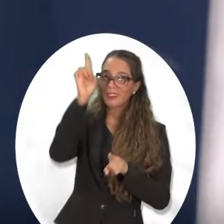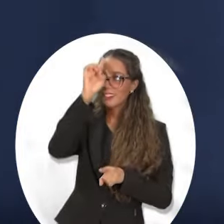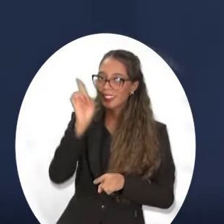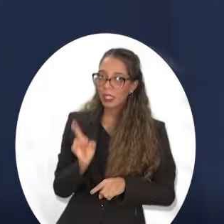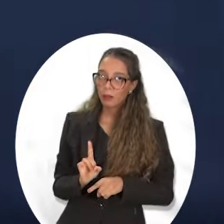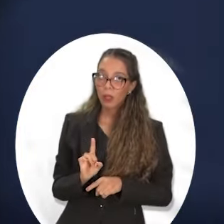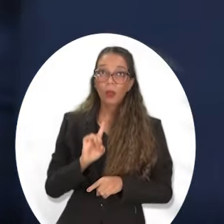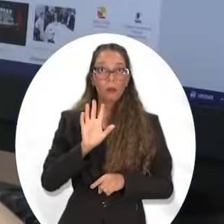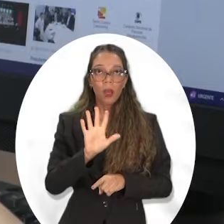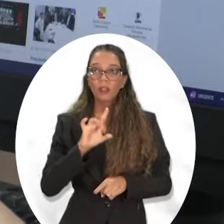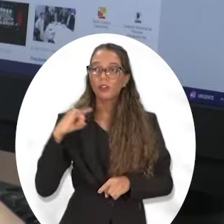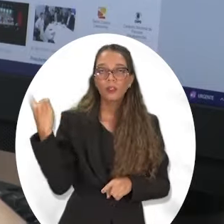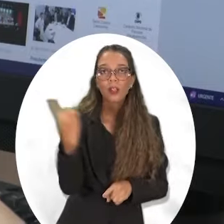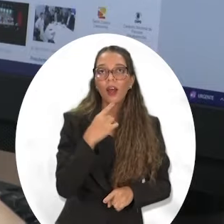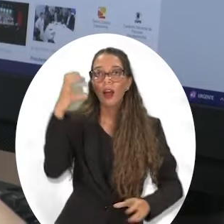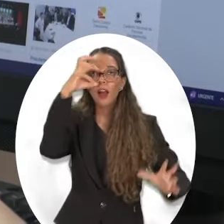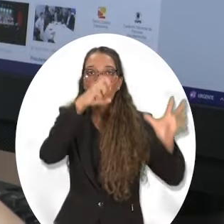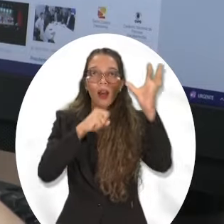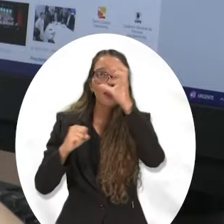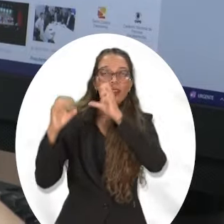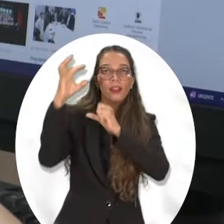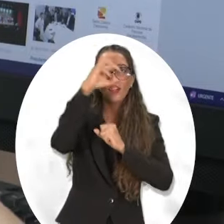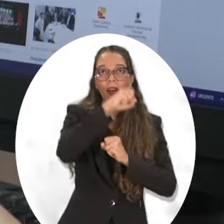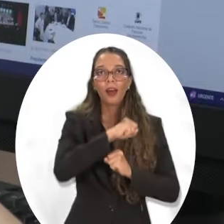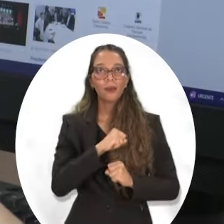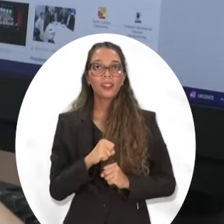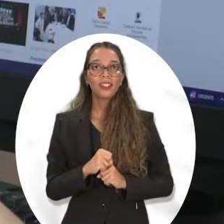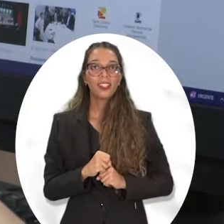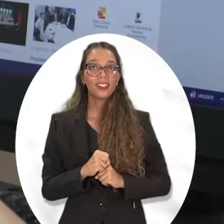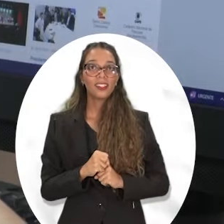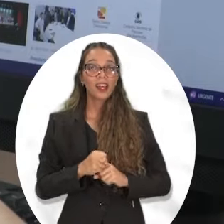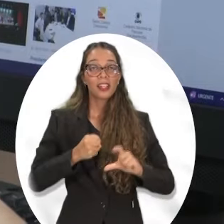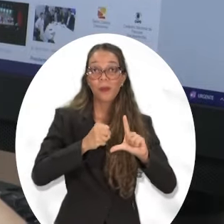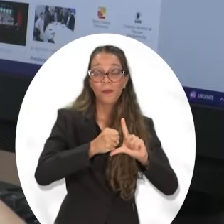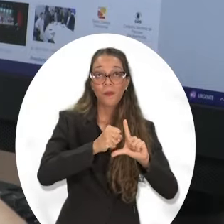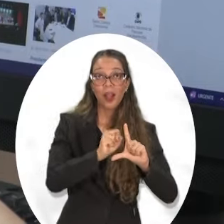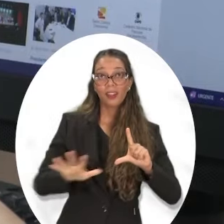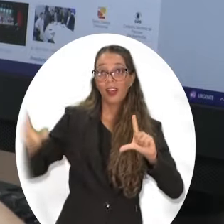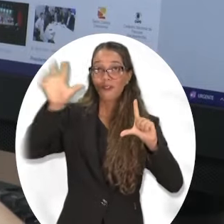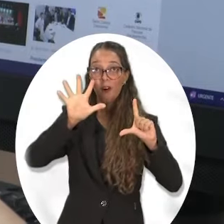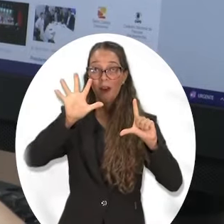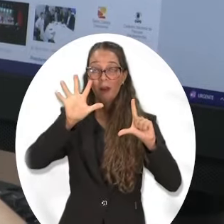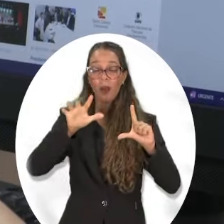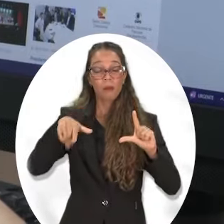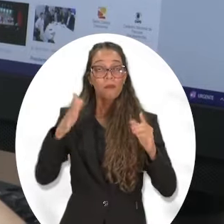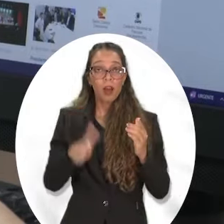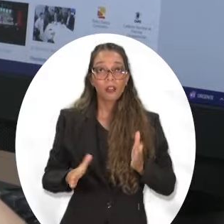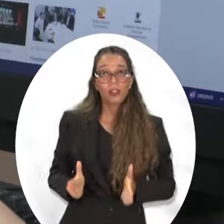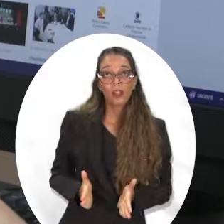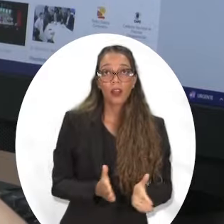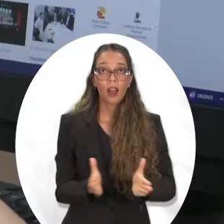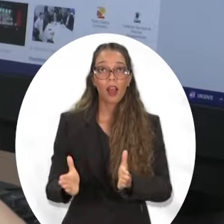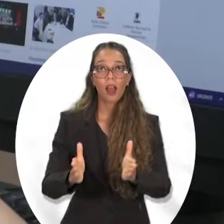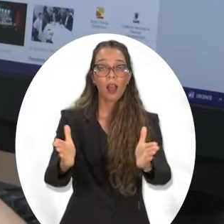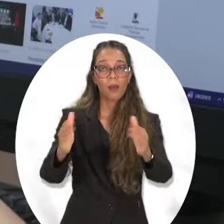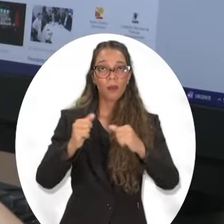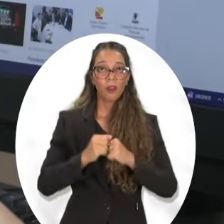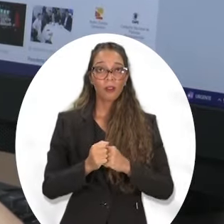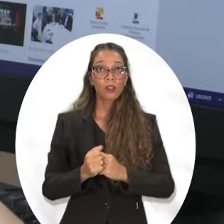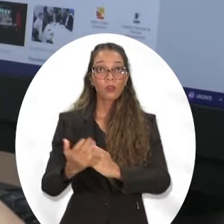particularmente também não. Então a gente vai aprendendo, vai aprendendo com essas plataformas, com esses